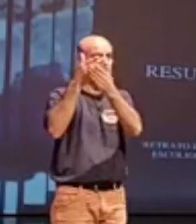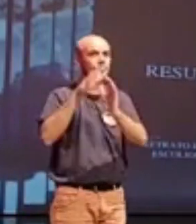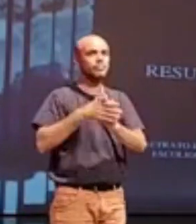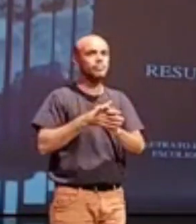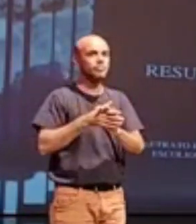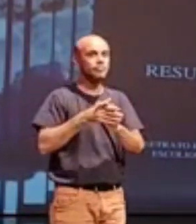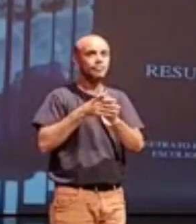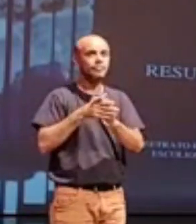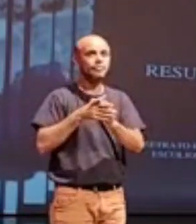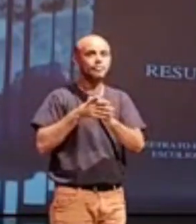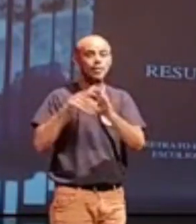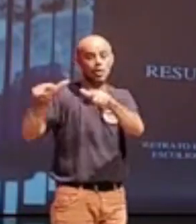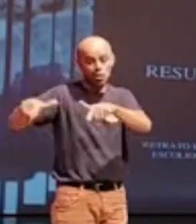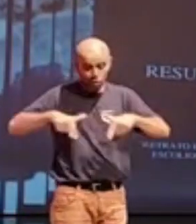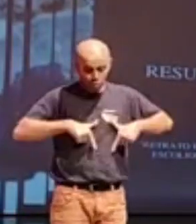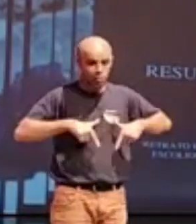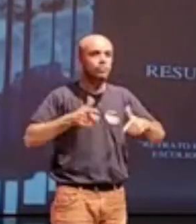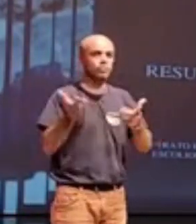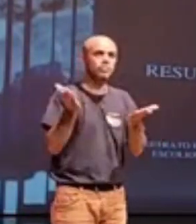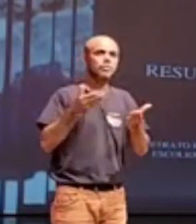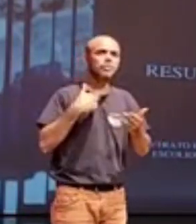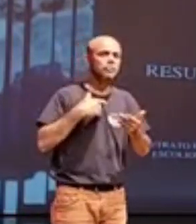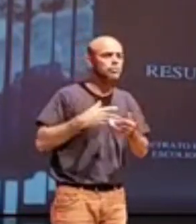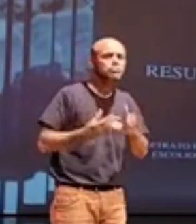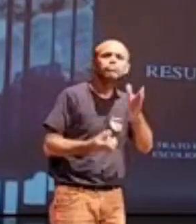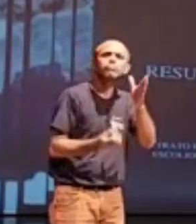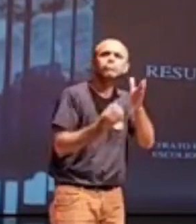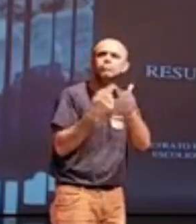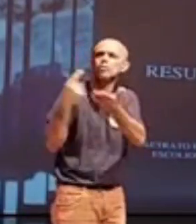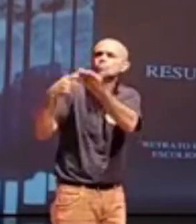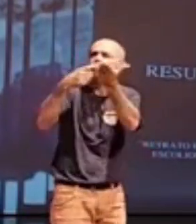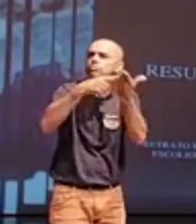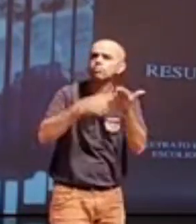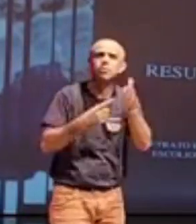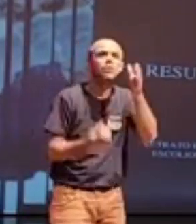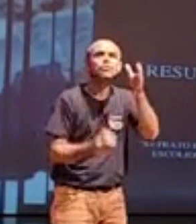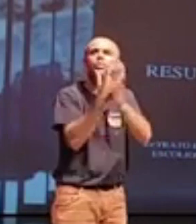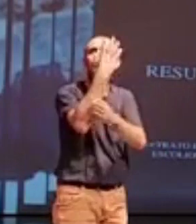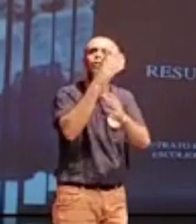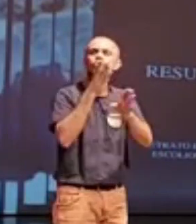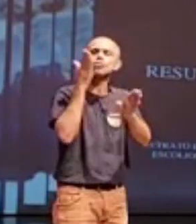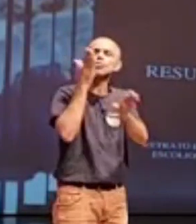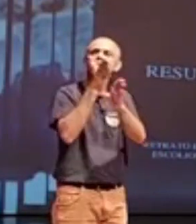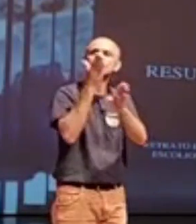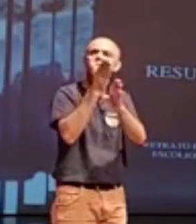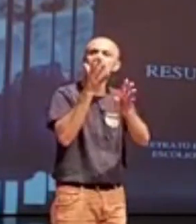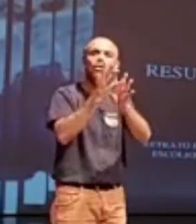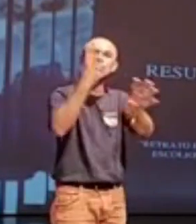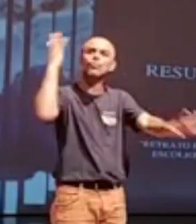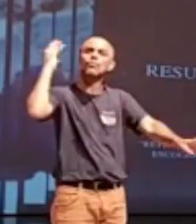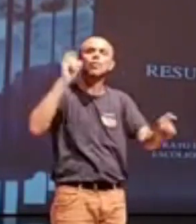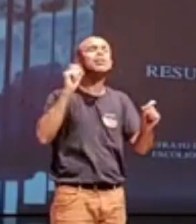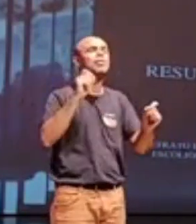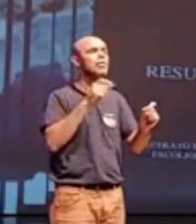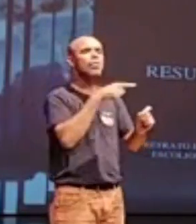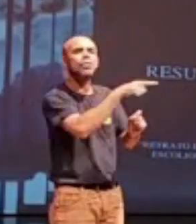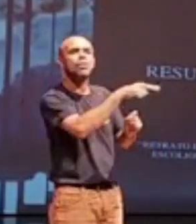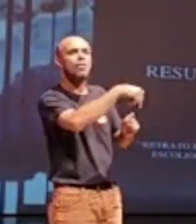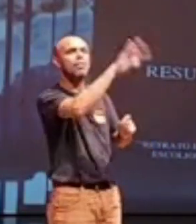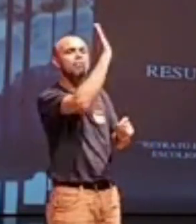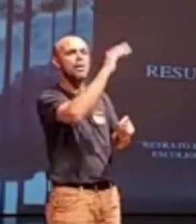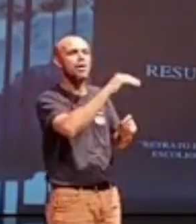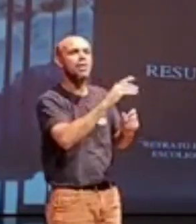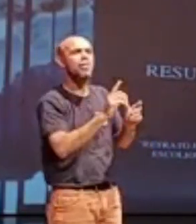convite foi o seguinte: vamos fazer um levantamento, um diagnóstico, por que tem uma lista de espera tão grande, quais são